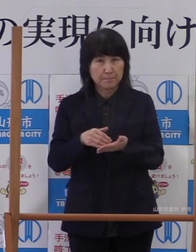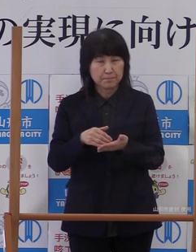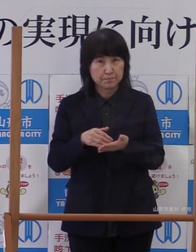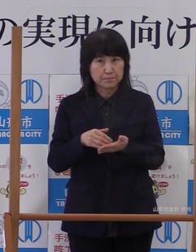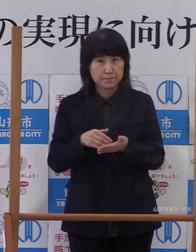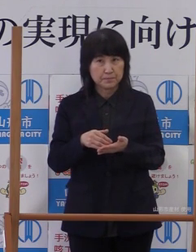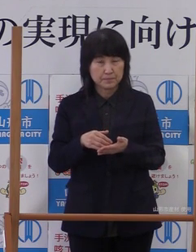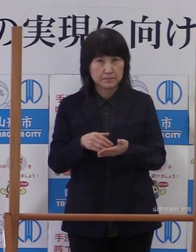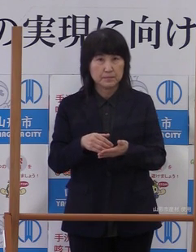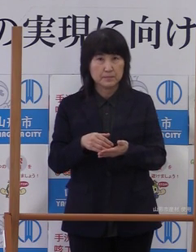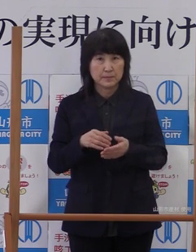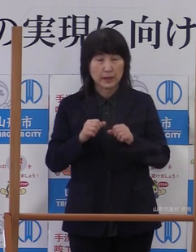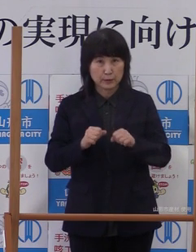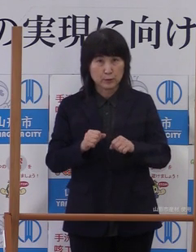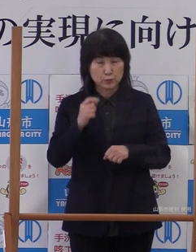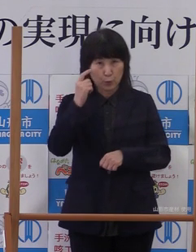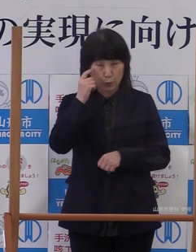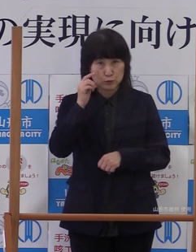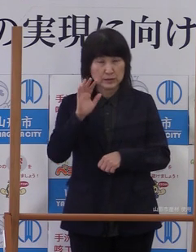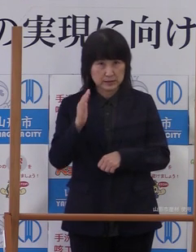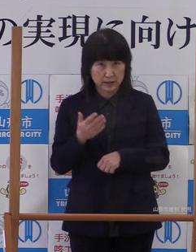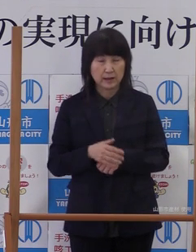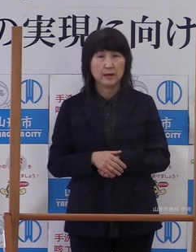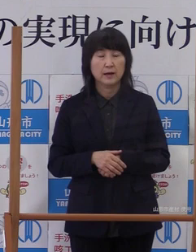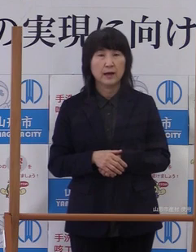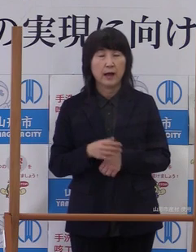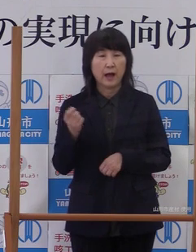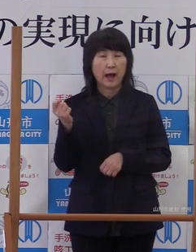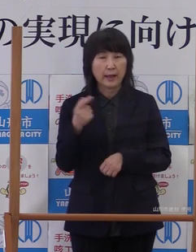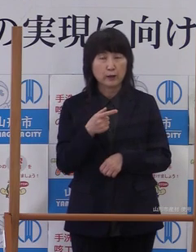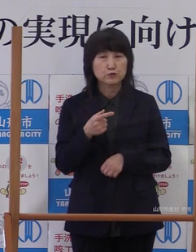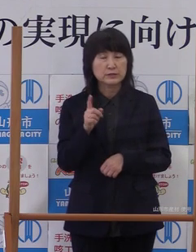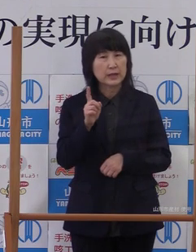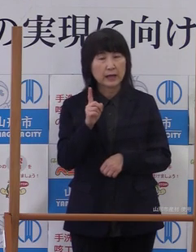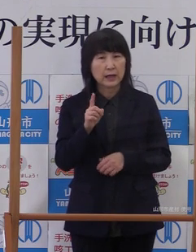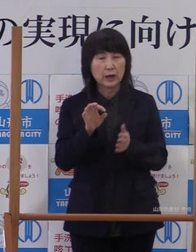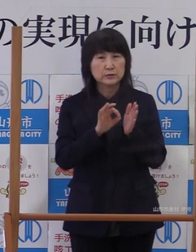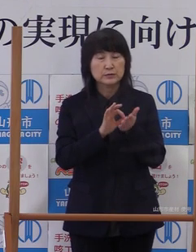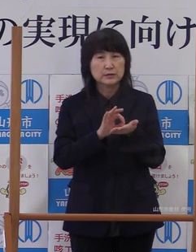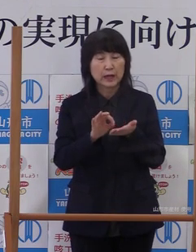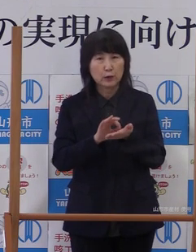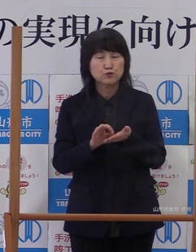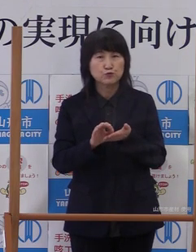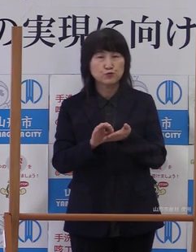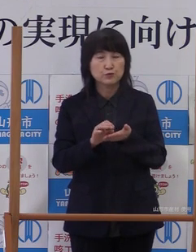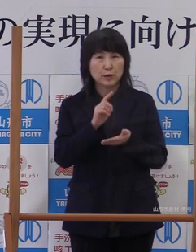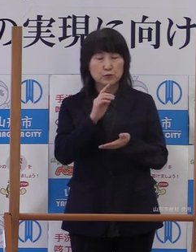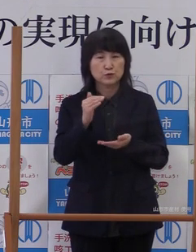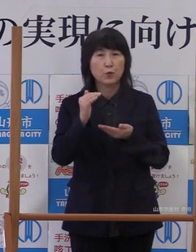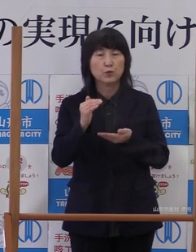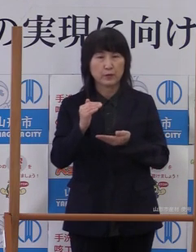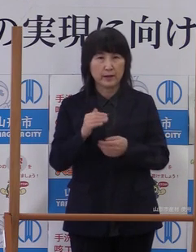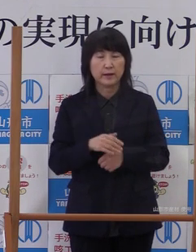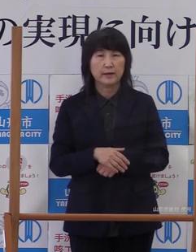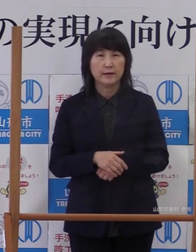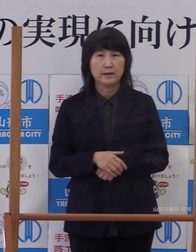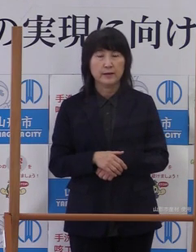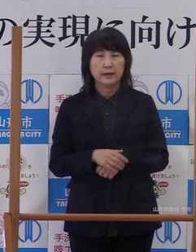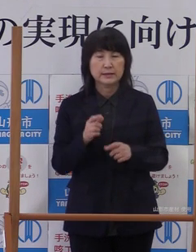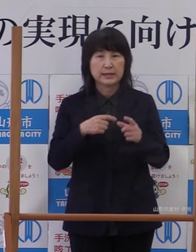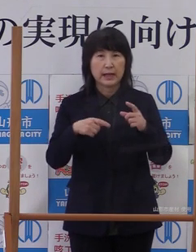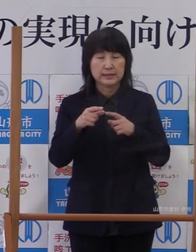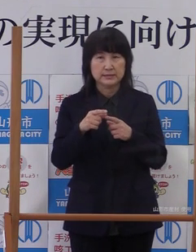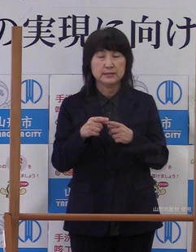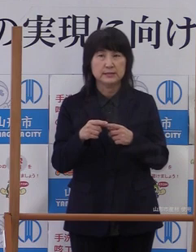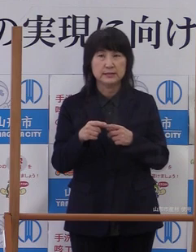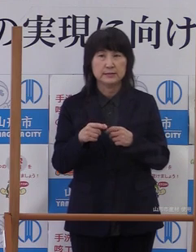認識だと思うんですけれども、まあ、早期に何らか活用していくということで、さらにその補